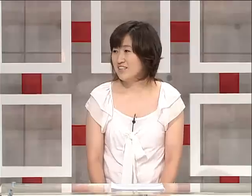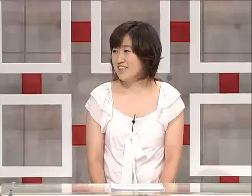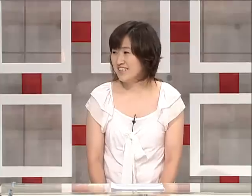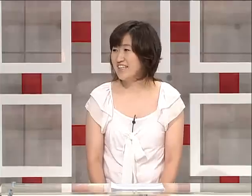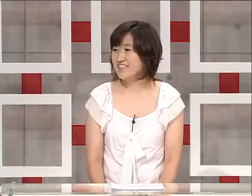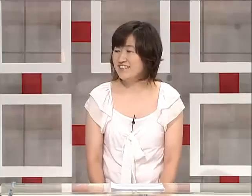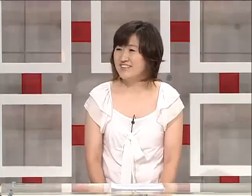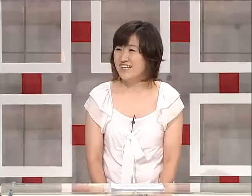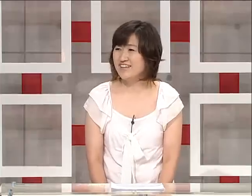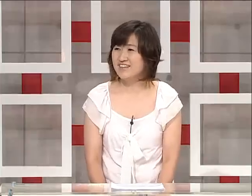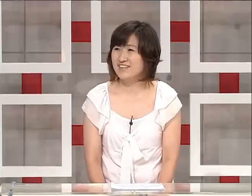그전에 했었는데요.